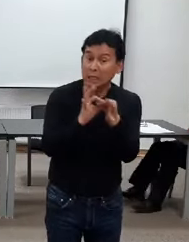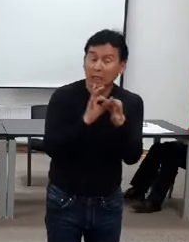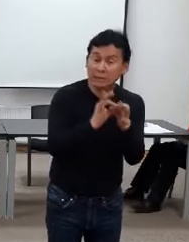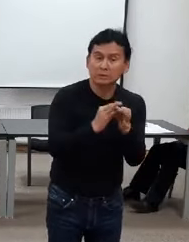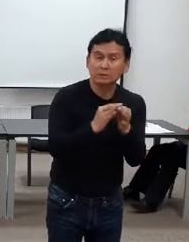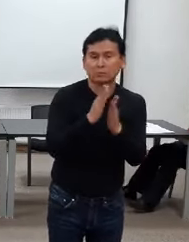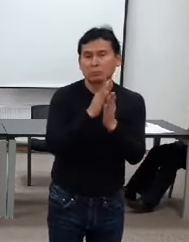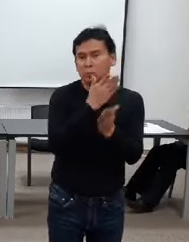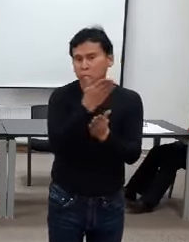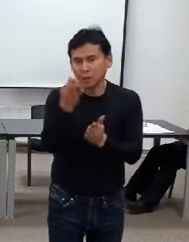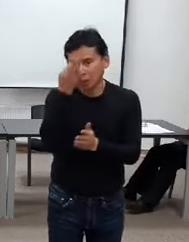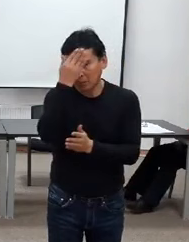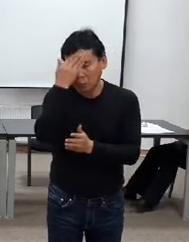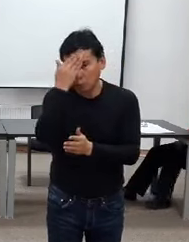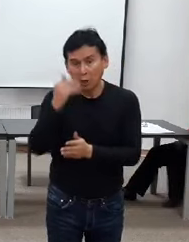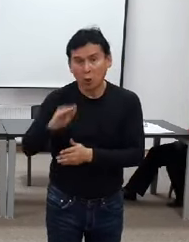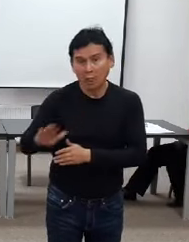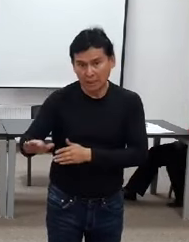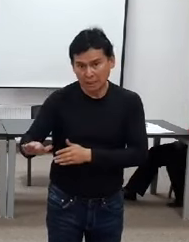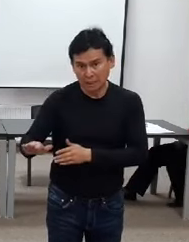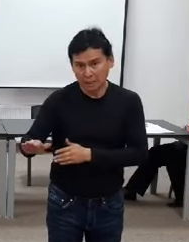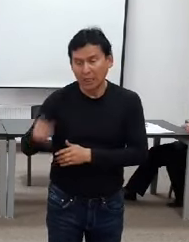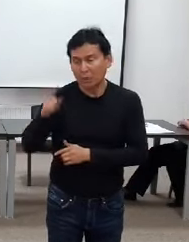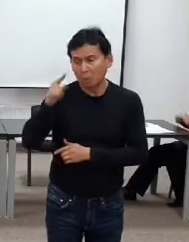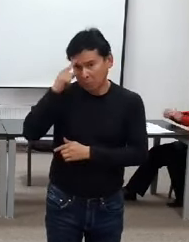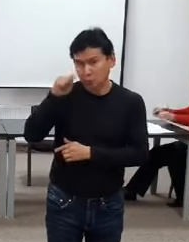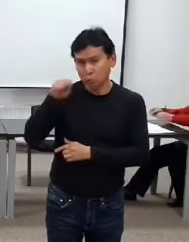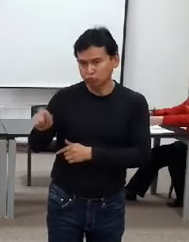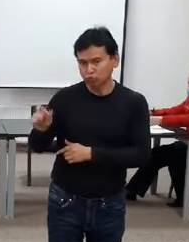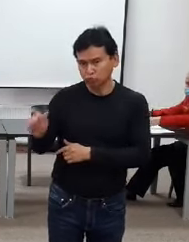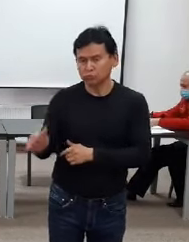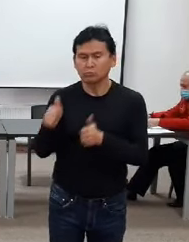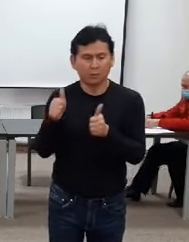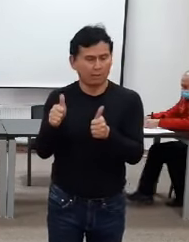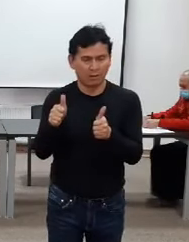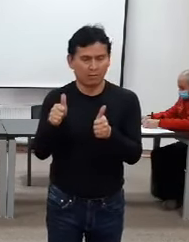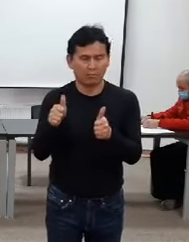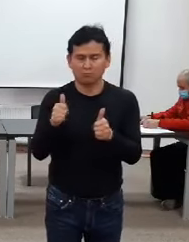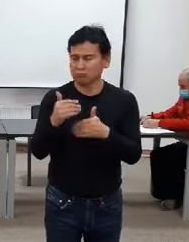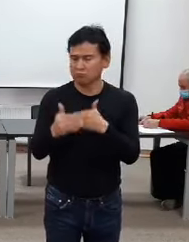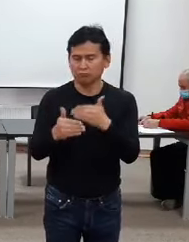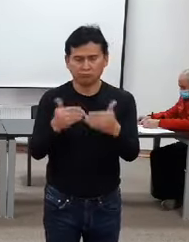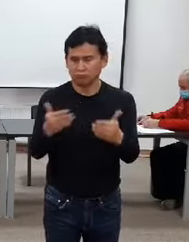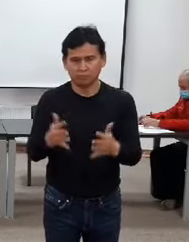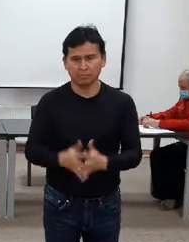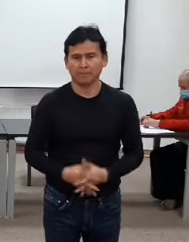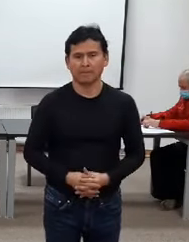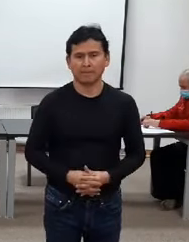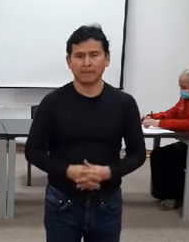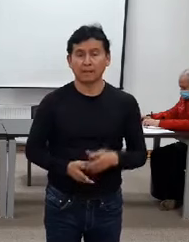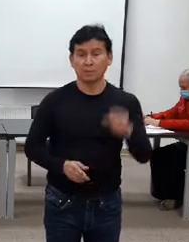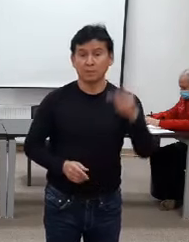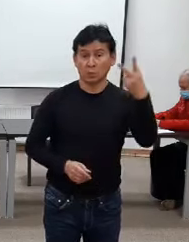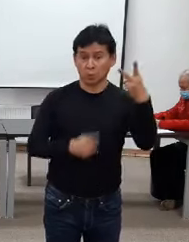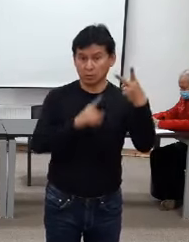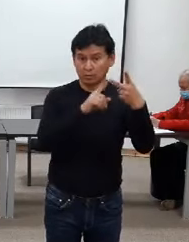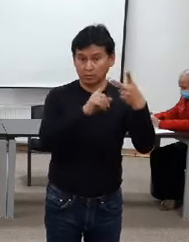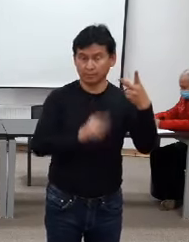preocupación por nuestra paciente, pero indicarles que evoluciona muy favorablemente en el transcurso de estos días. Segundo